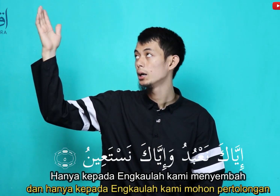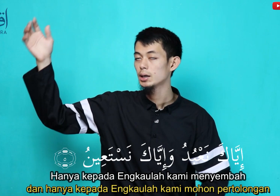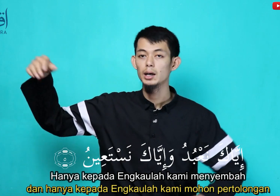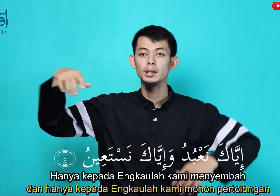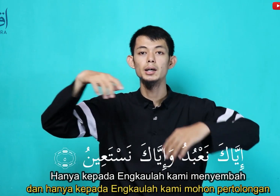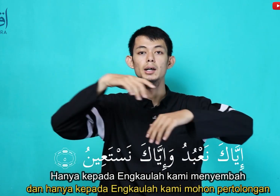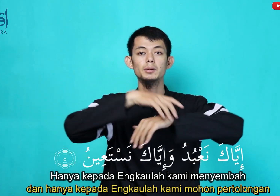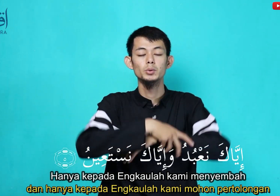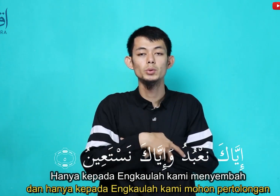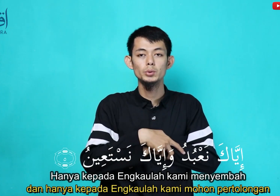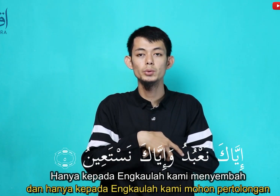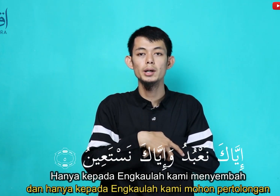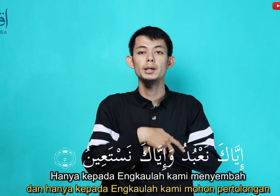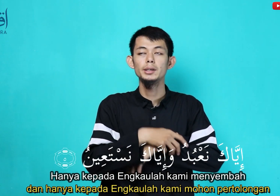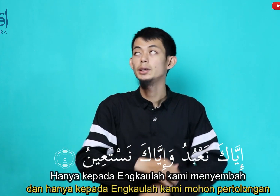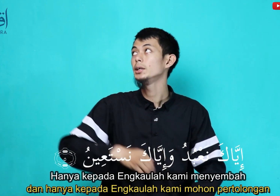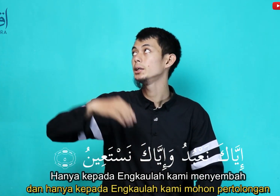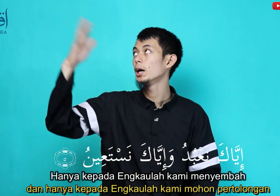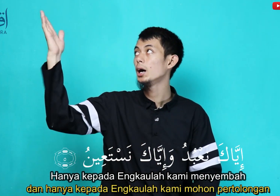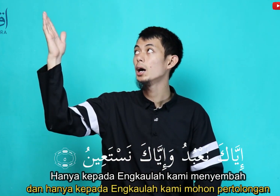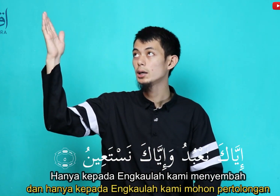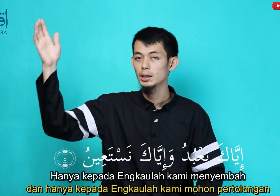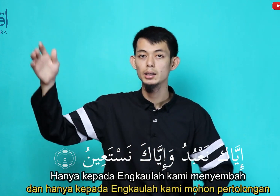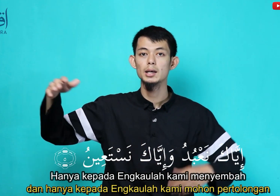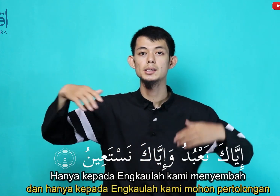Iyyaka na'budu wa iyyaka